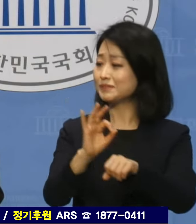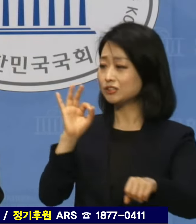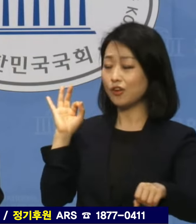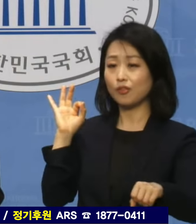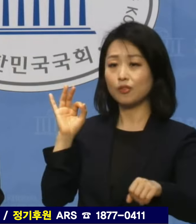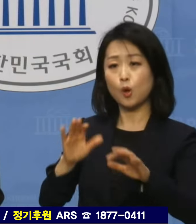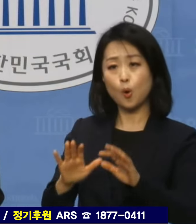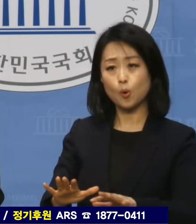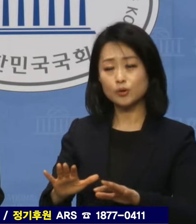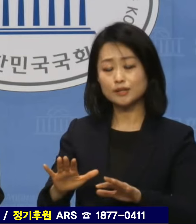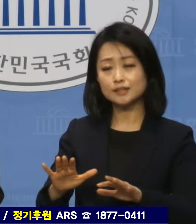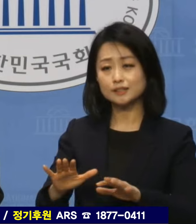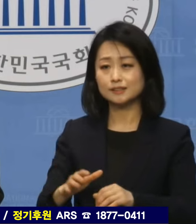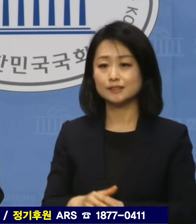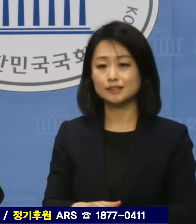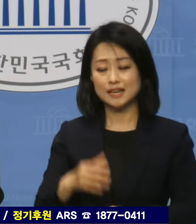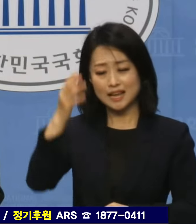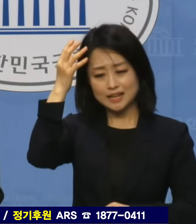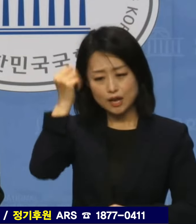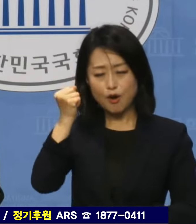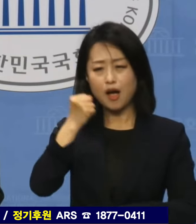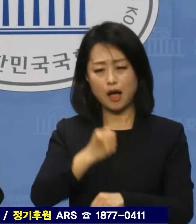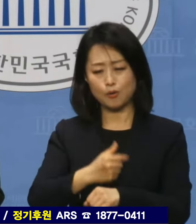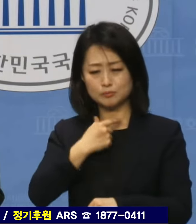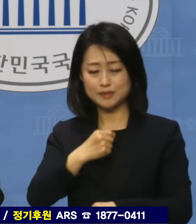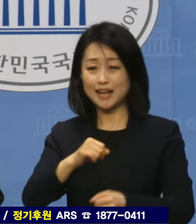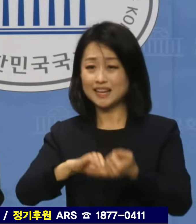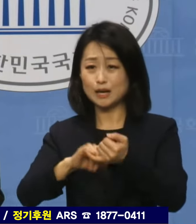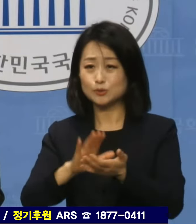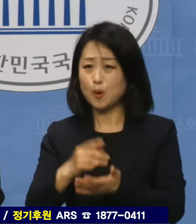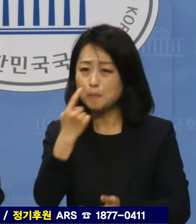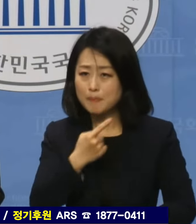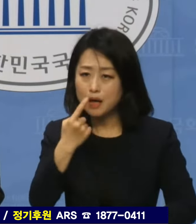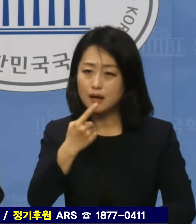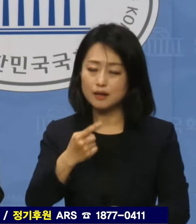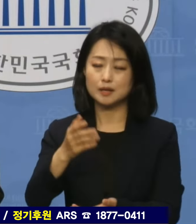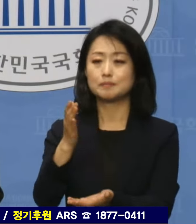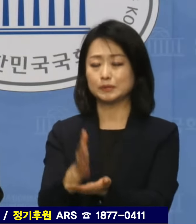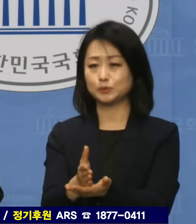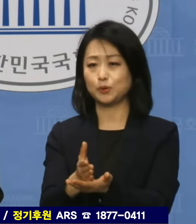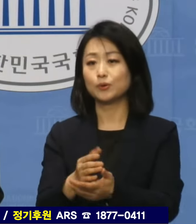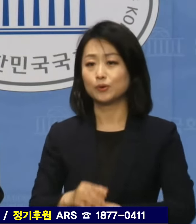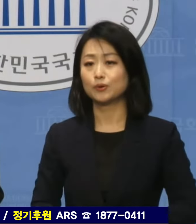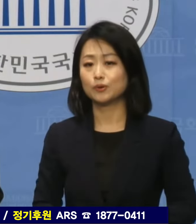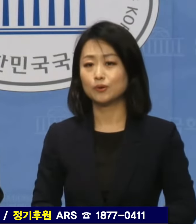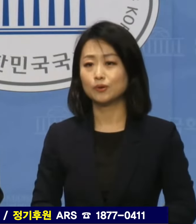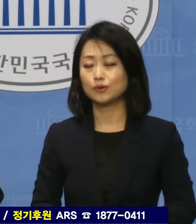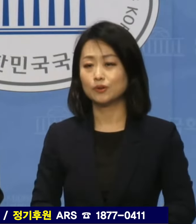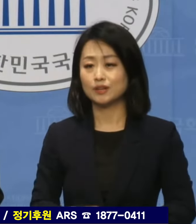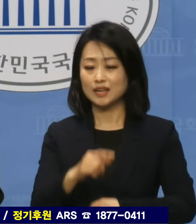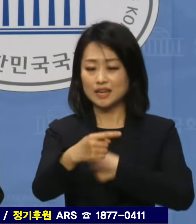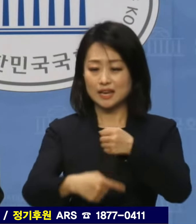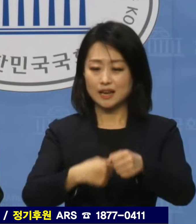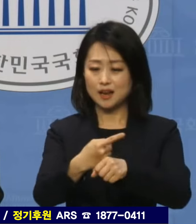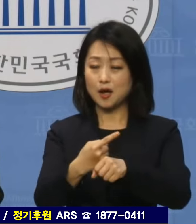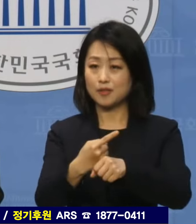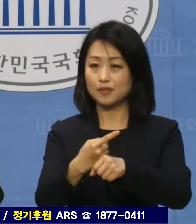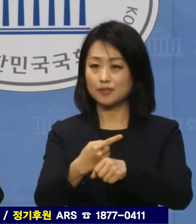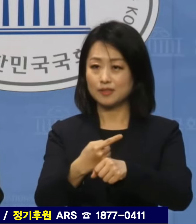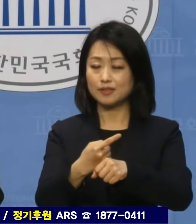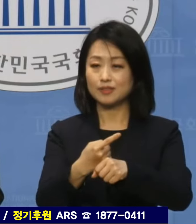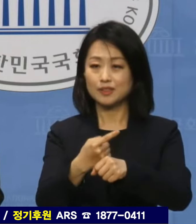오늘을 기억하겠다는 약속만으로는 안 됩니다. 더 이상 1년 반 전